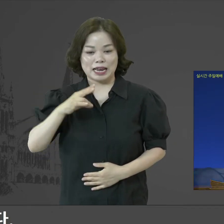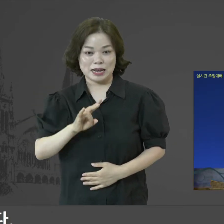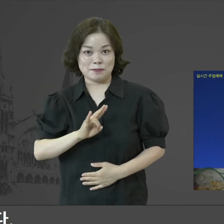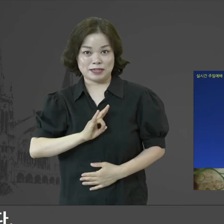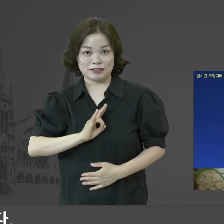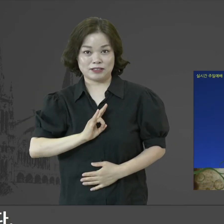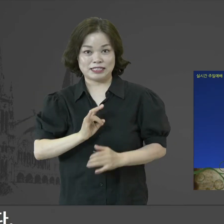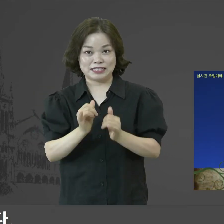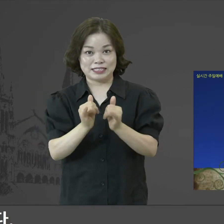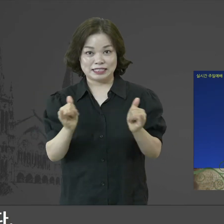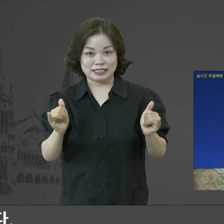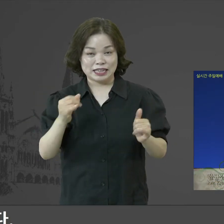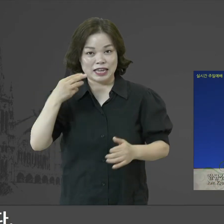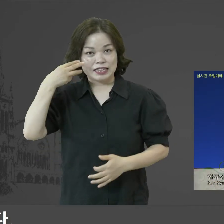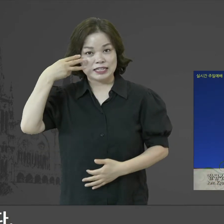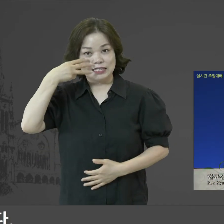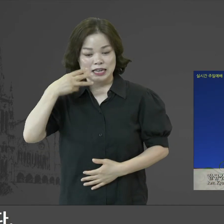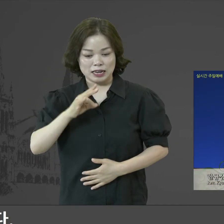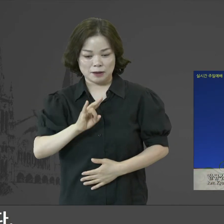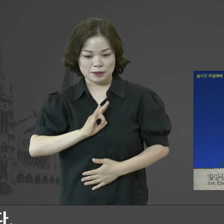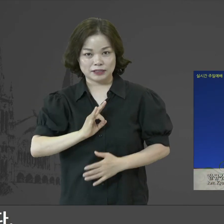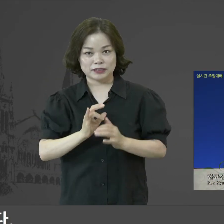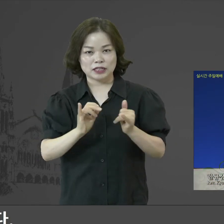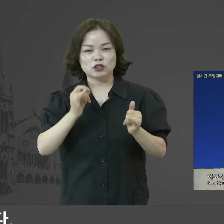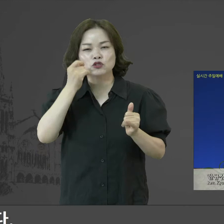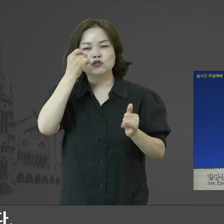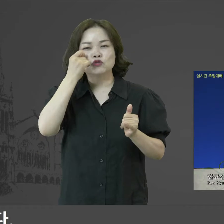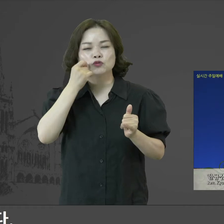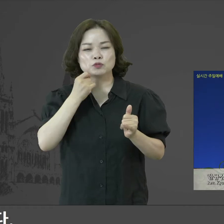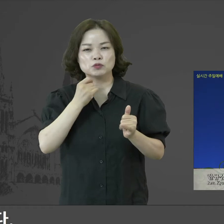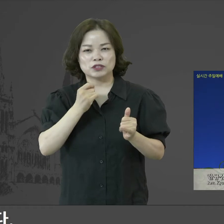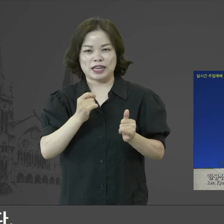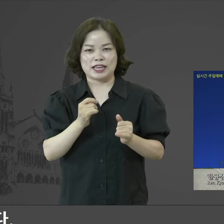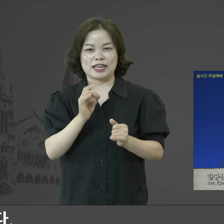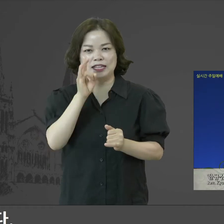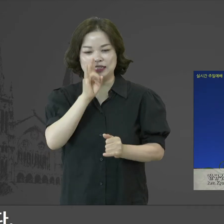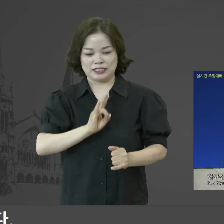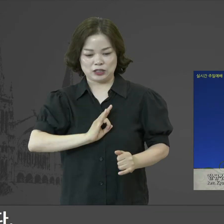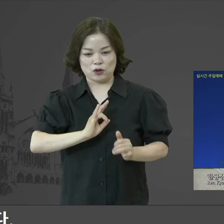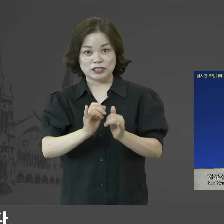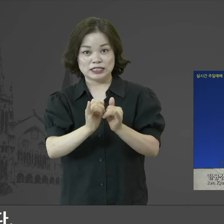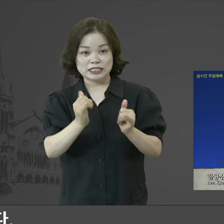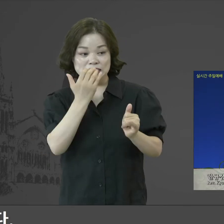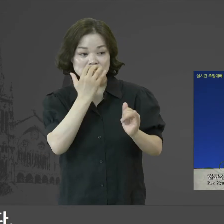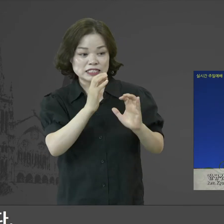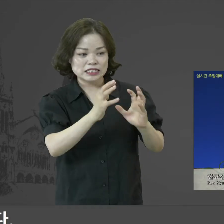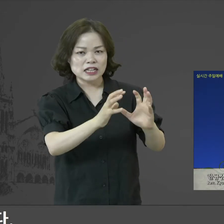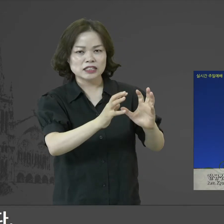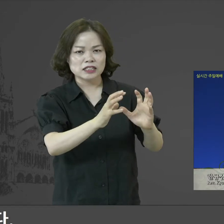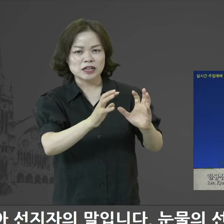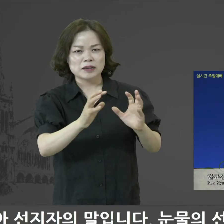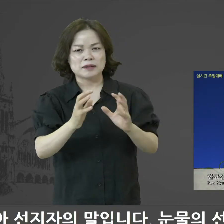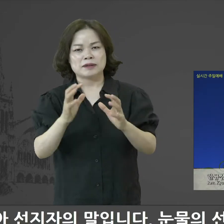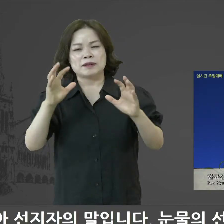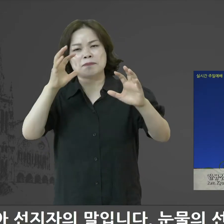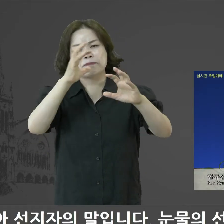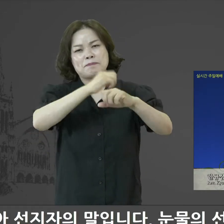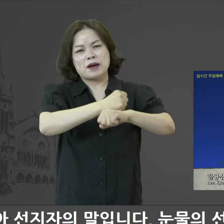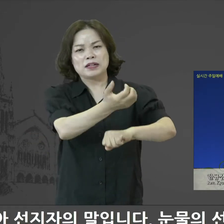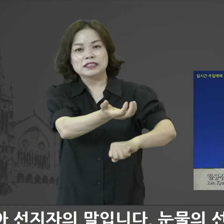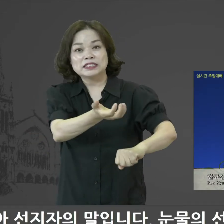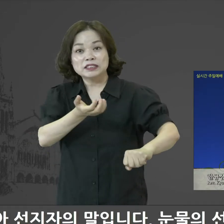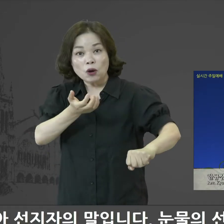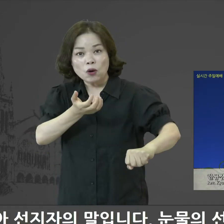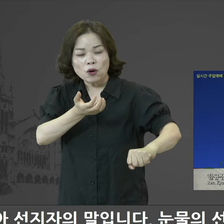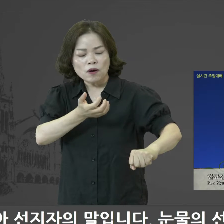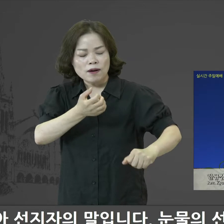말입니다. 예레미야 선지자는 눈물의 선지자라고 알려져 있죠. 이스라엘 나라와 민족이 멸망하기 직전